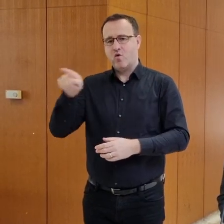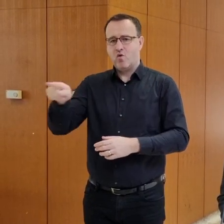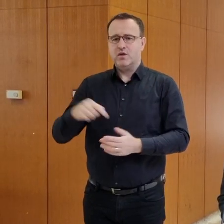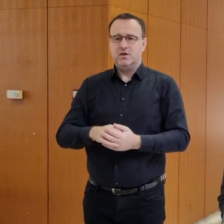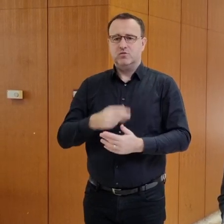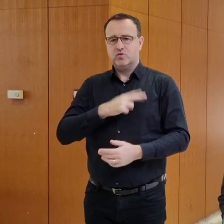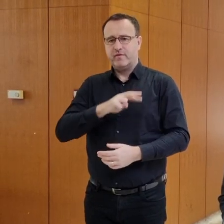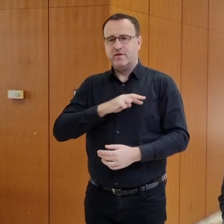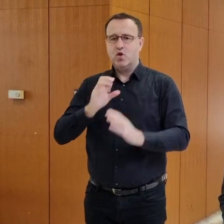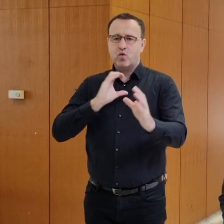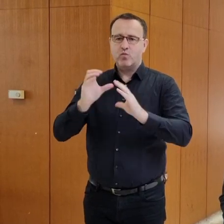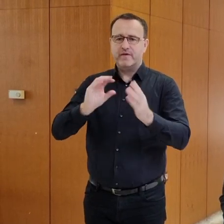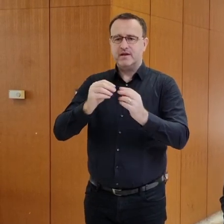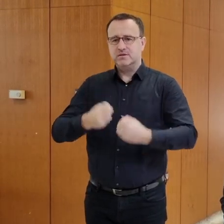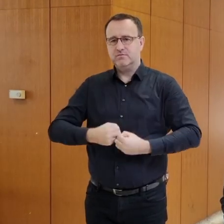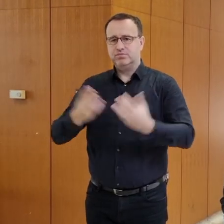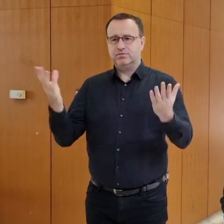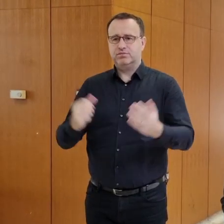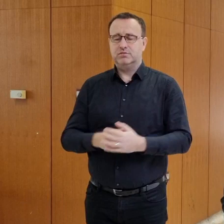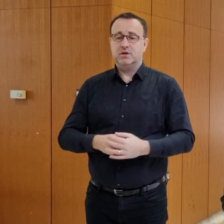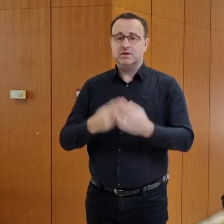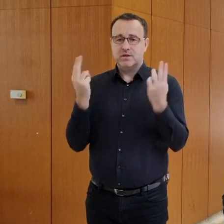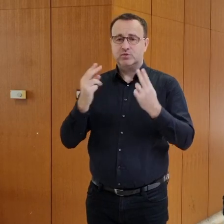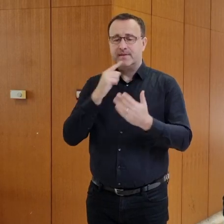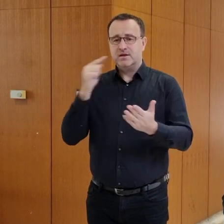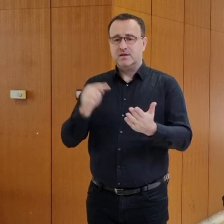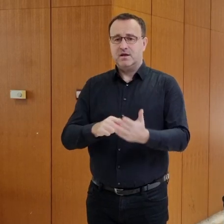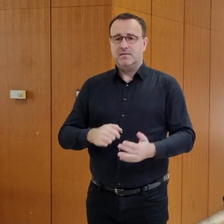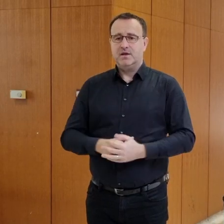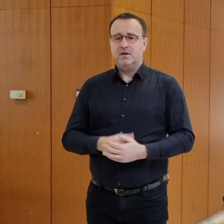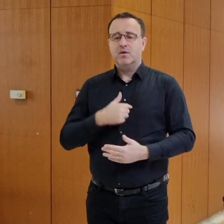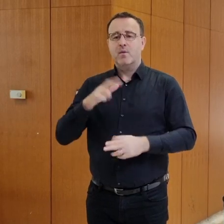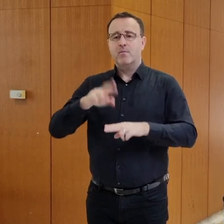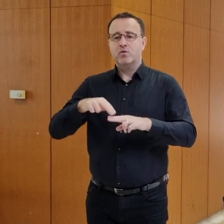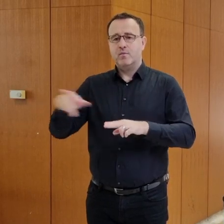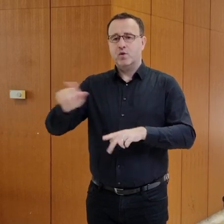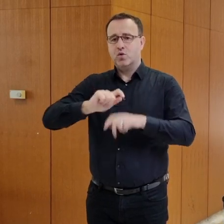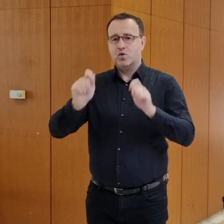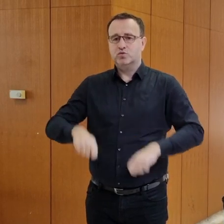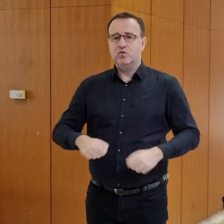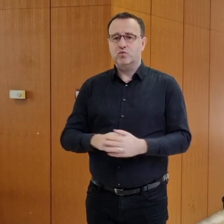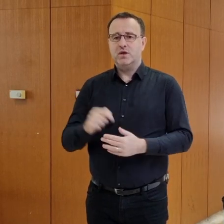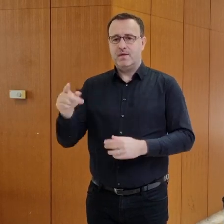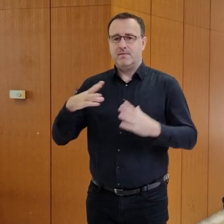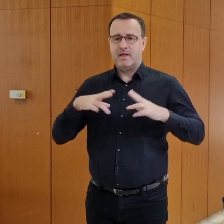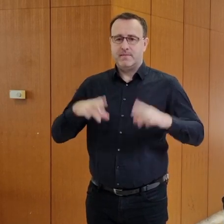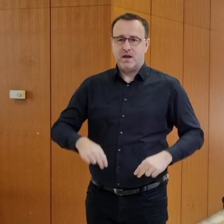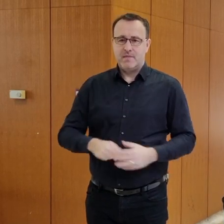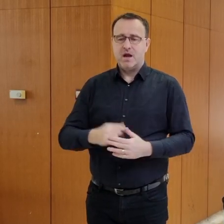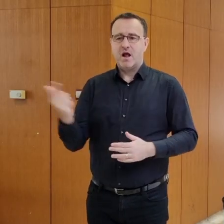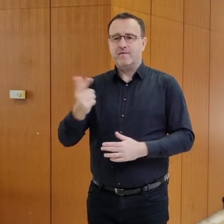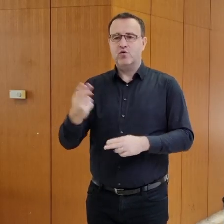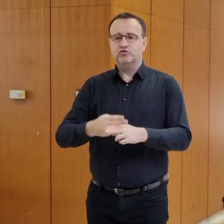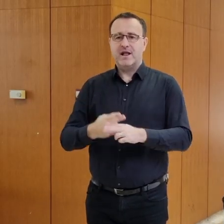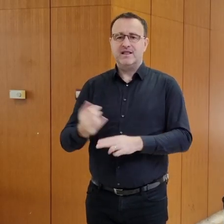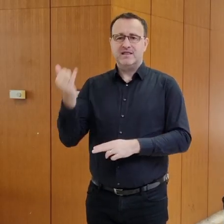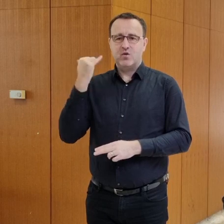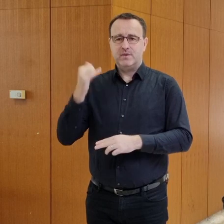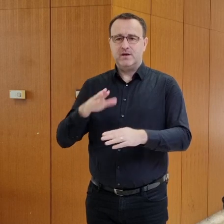veci komunikovali a samozrejme aj ten termín v podstate je potom na rozhodnutí tak pána premiéra, ako aj dvoch štátnych tajomníkov z